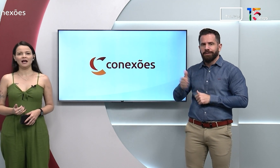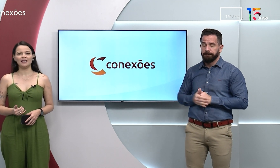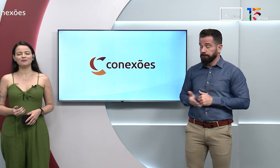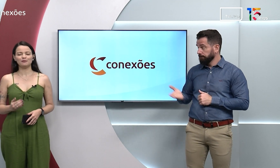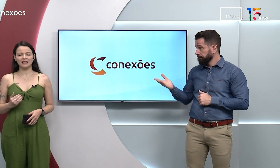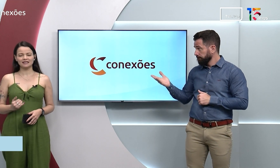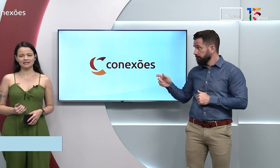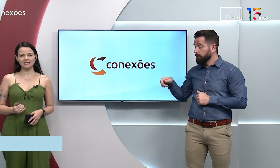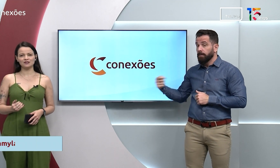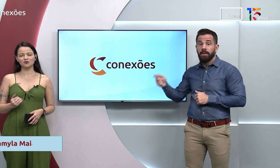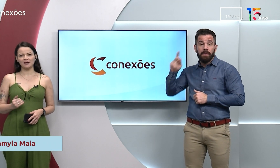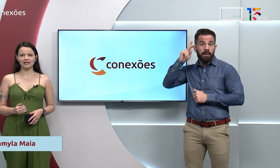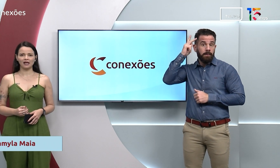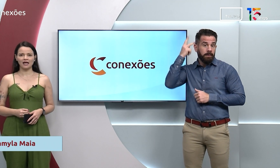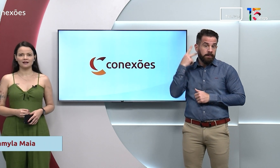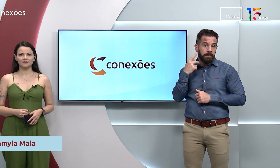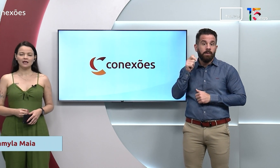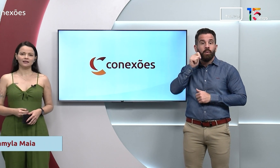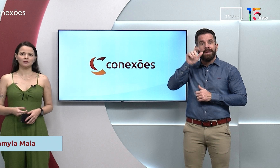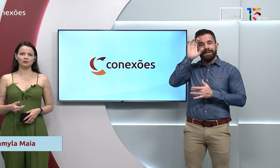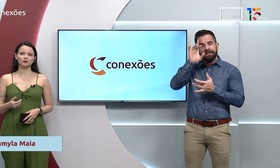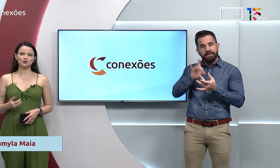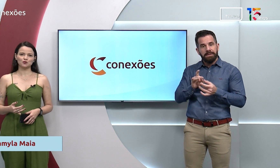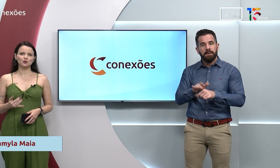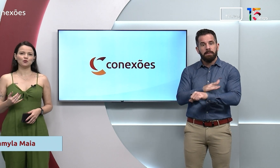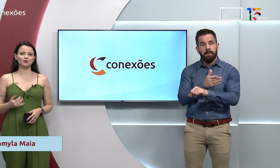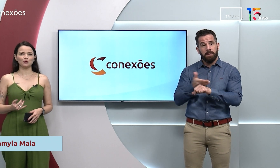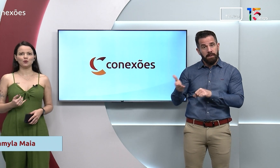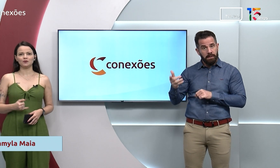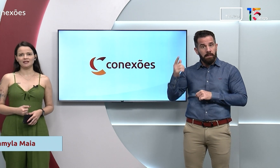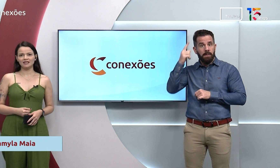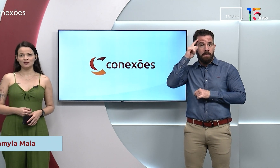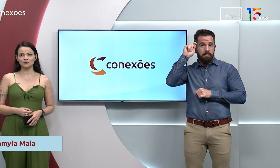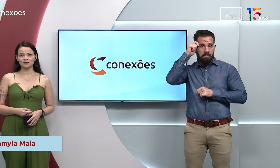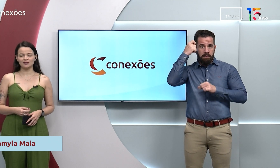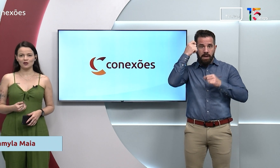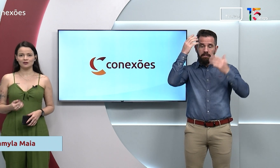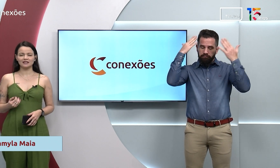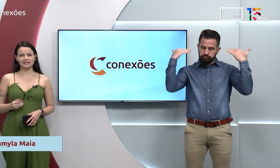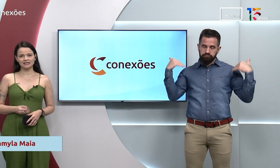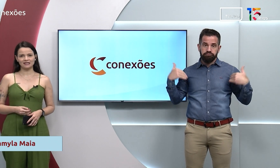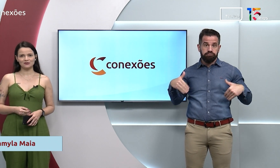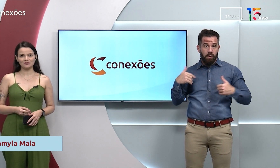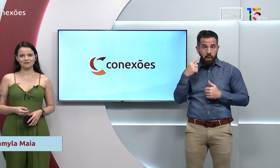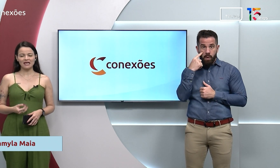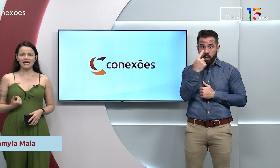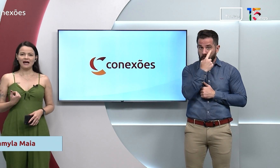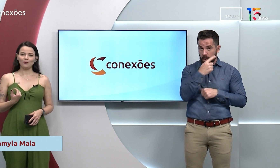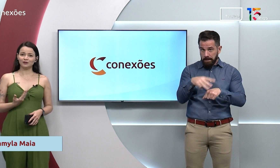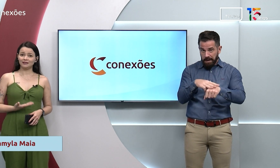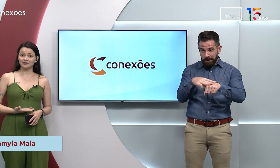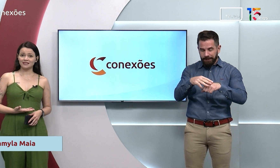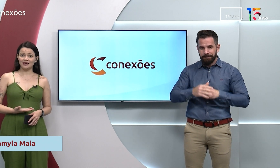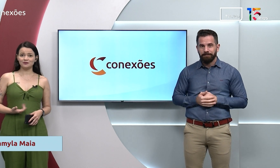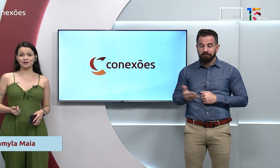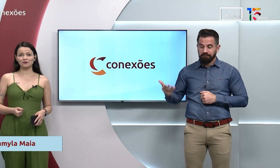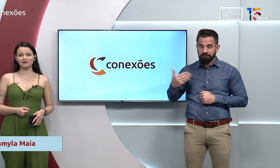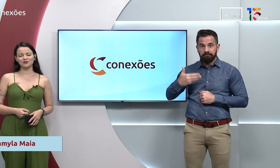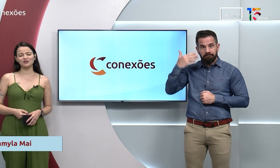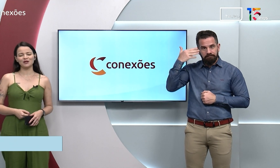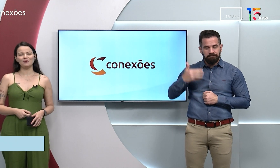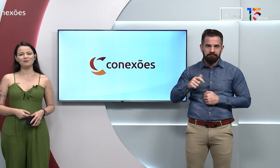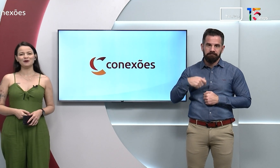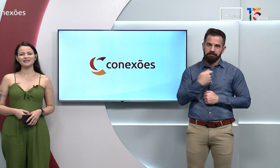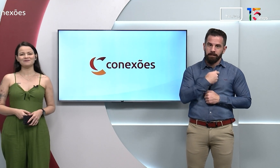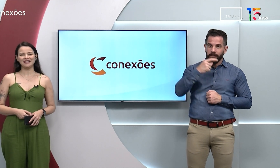Camila Maia, uma mulher cis, de pele clara, tenho cabelos escuros, longos e lisos e olhos castanhos. Ao meu lado esquerdo está o